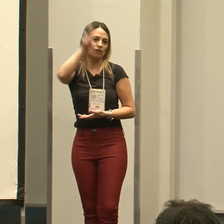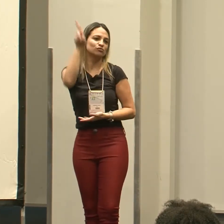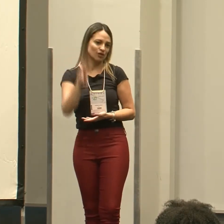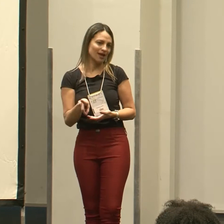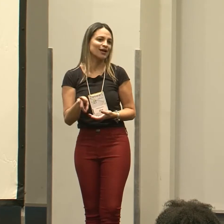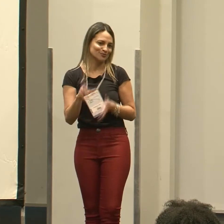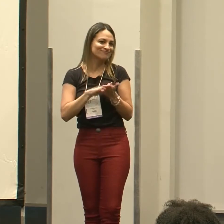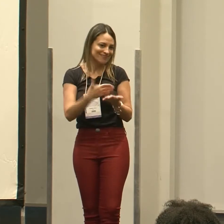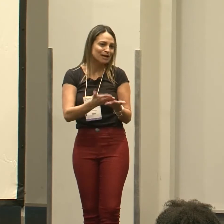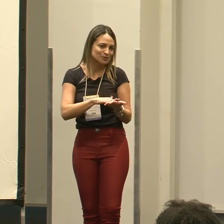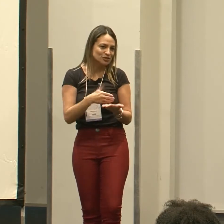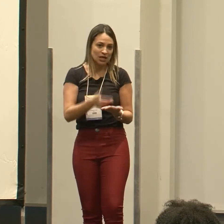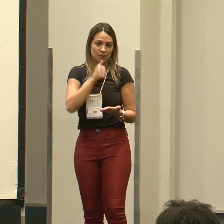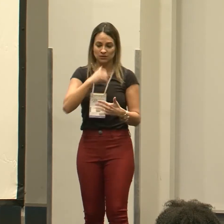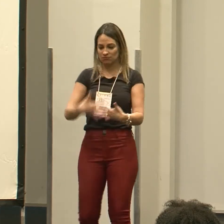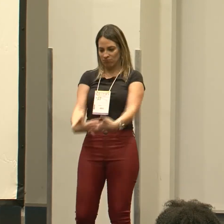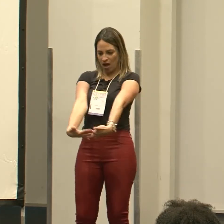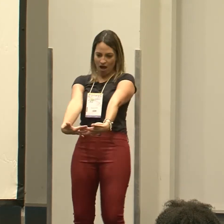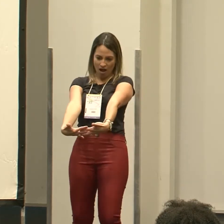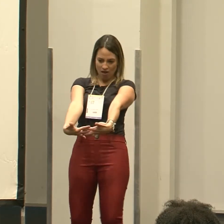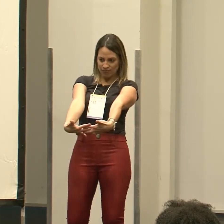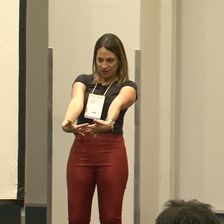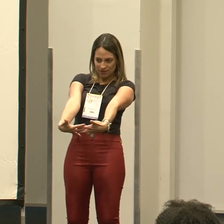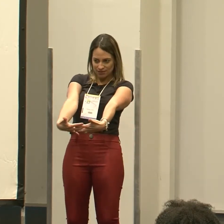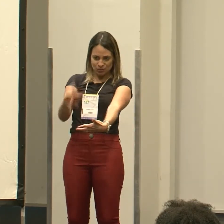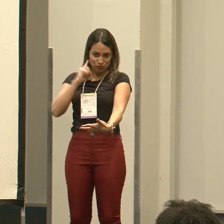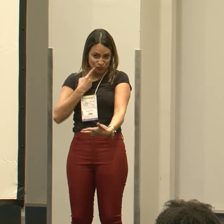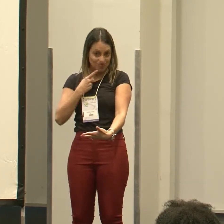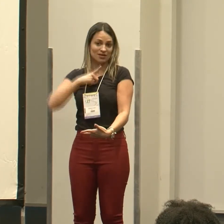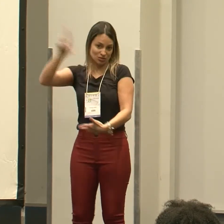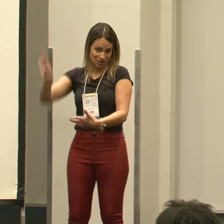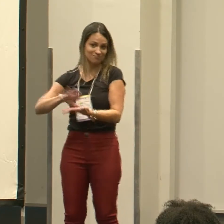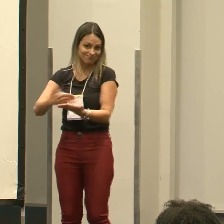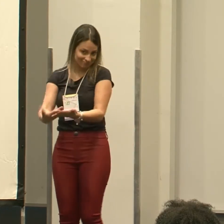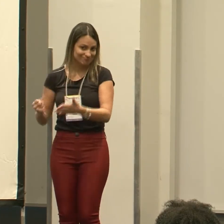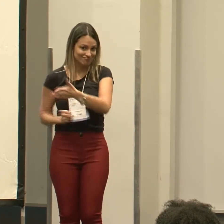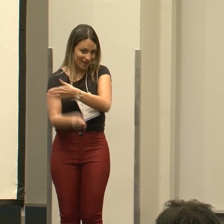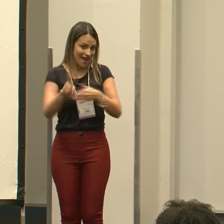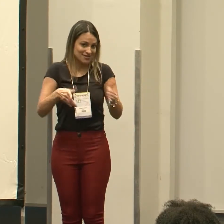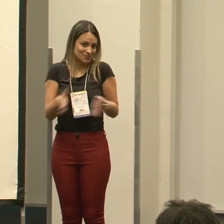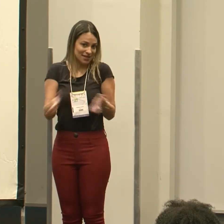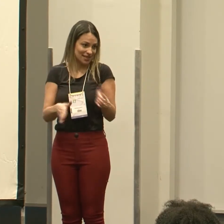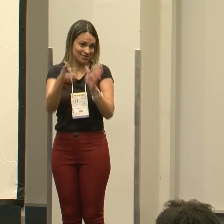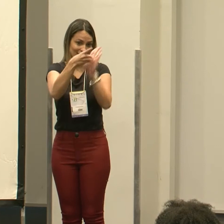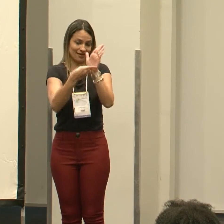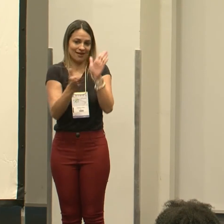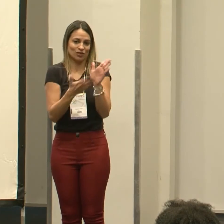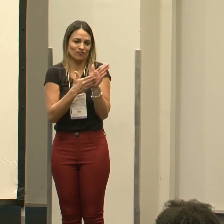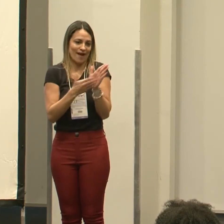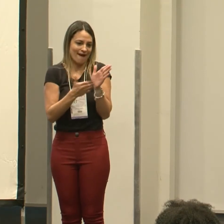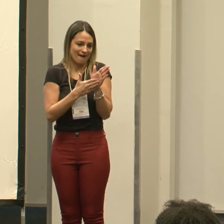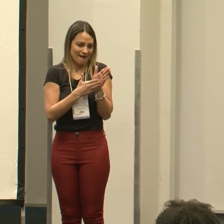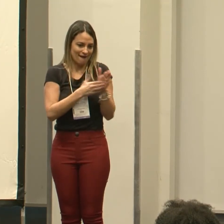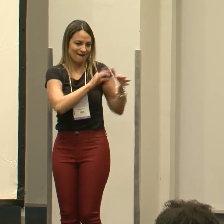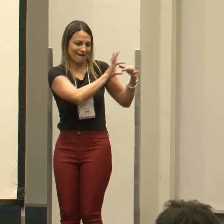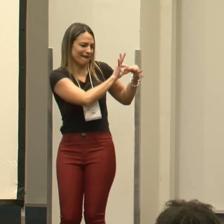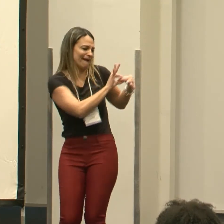hospital, vocês têm esse direito do intérprete. Por exemplo, a grávida, que é surda, tem o direito, o decreto garante